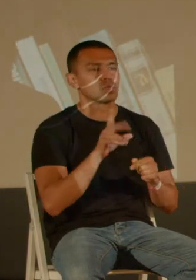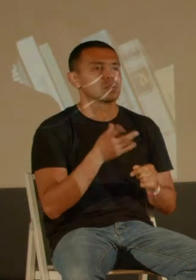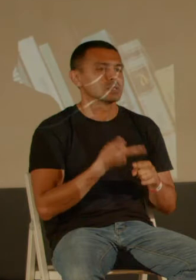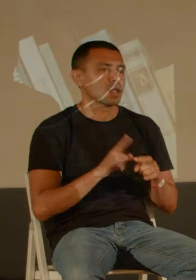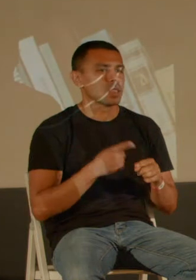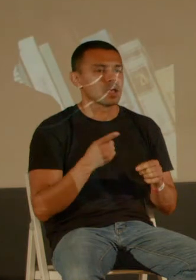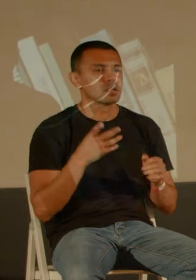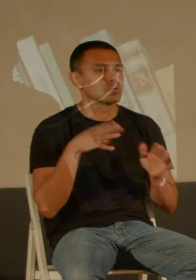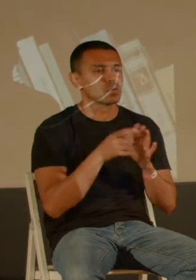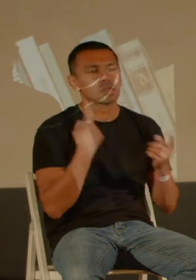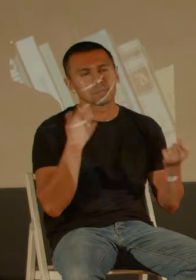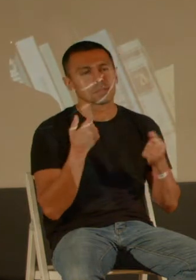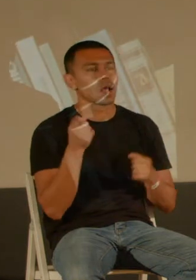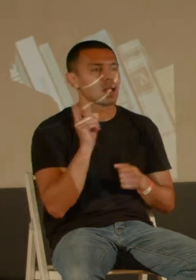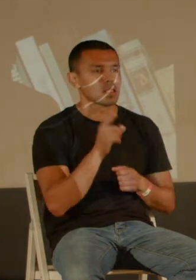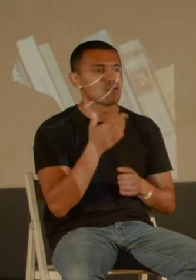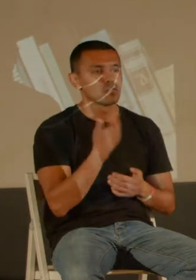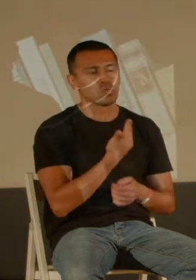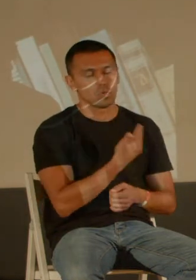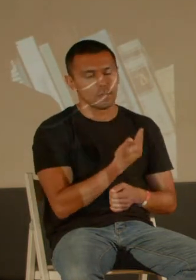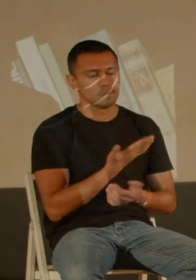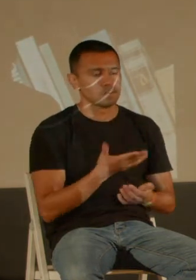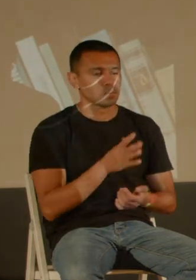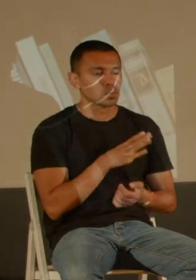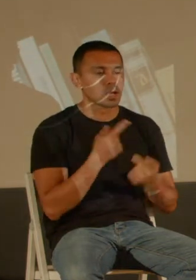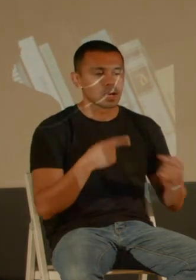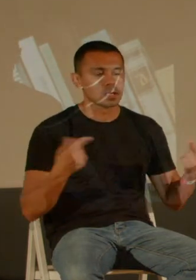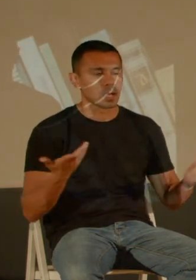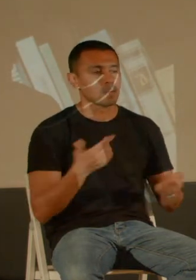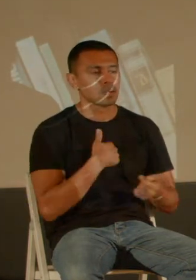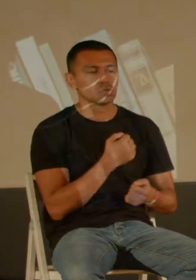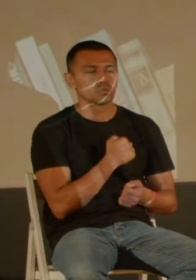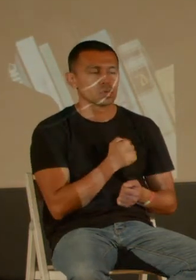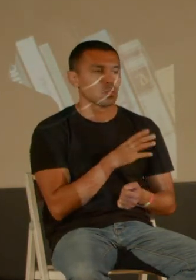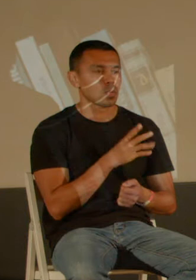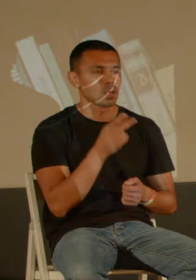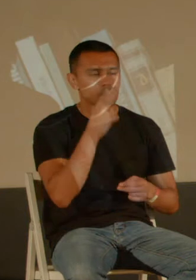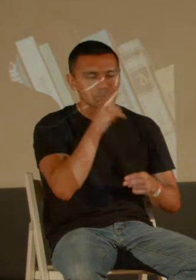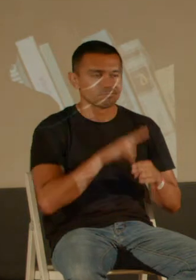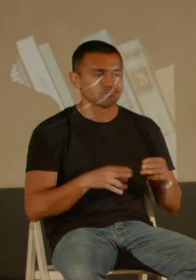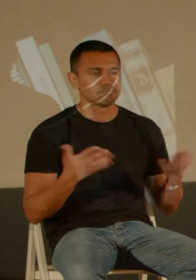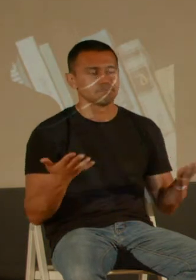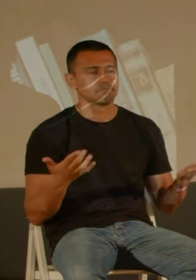це внесло якусь інформацію, але воно от були речі, які мені шкода було, але вони втрачалися.